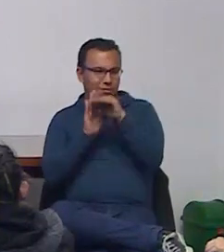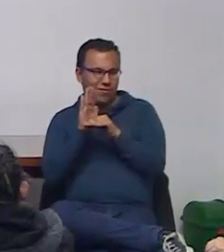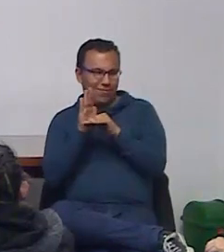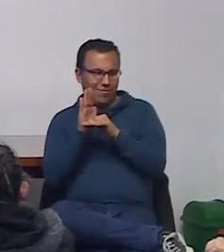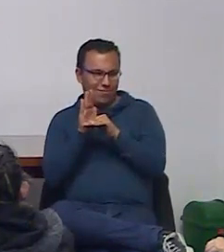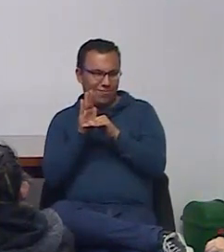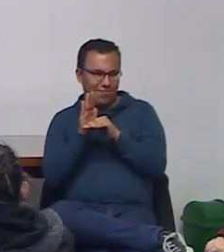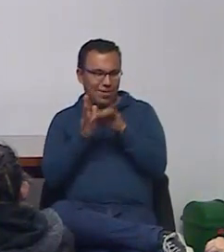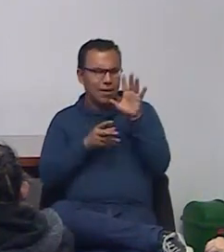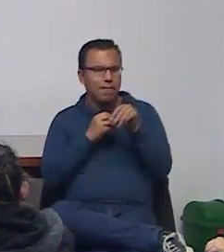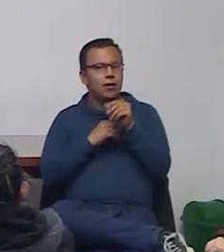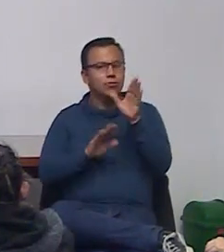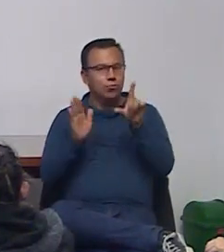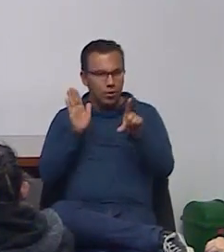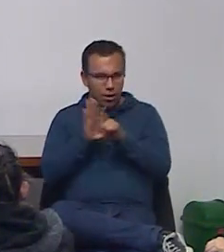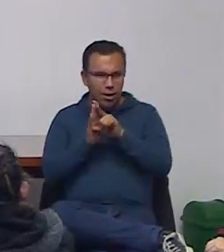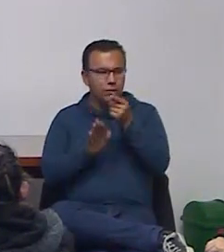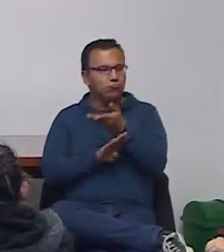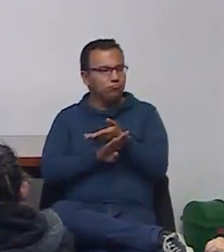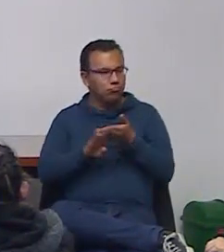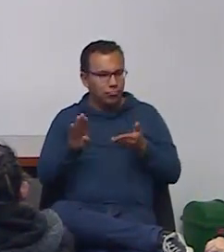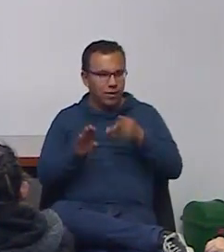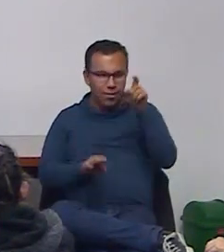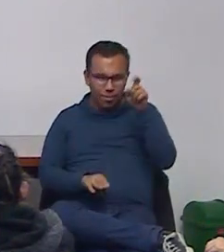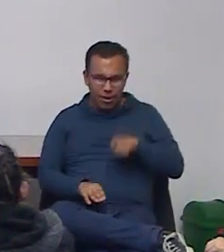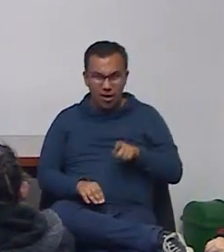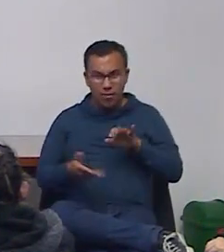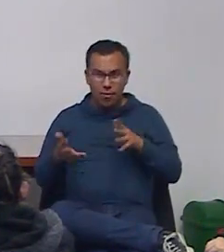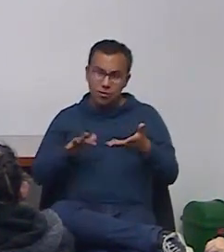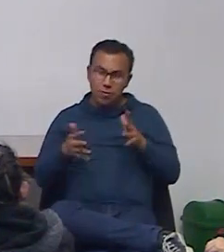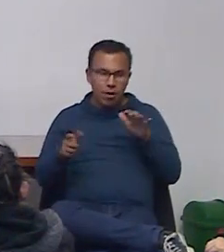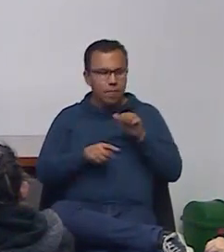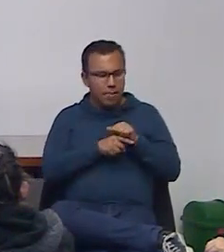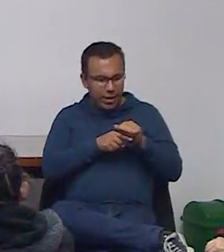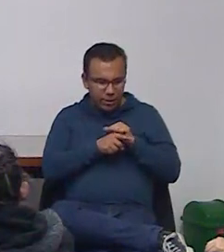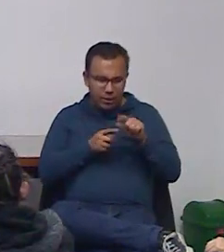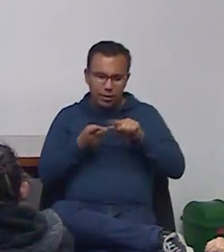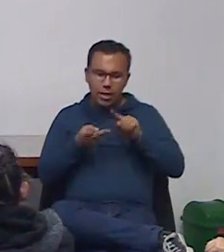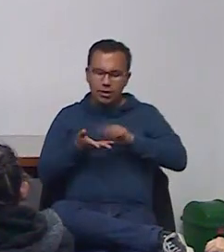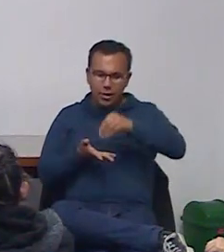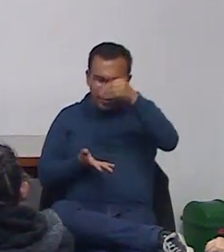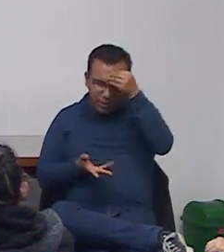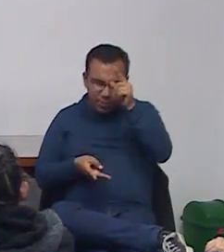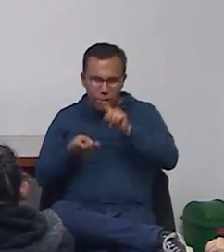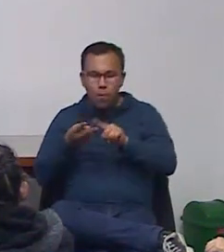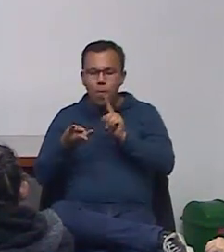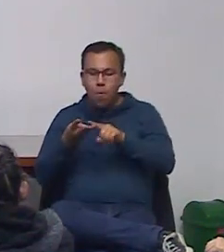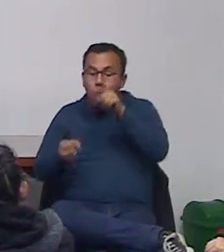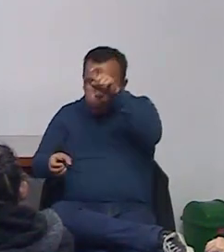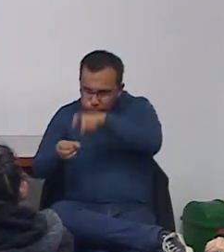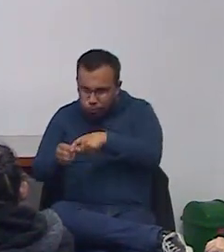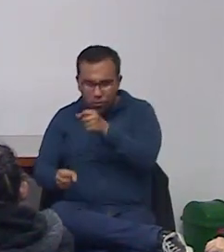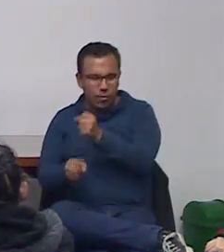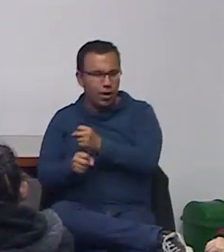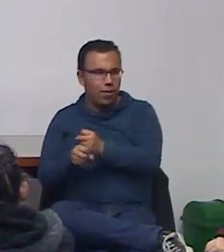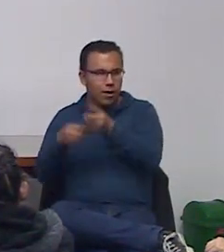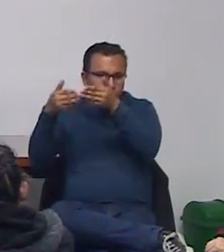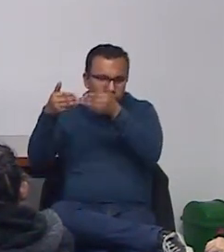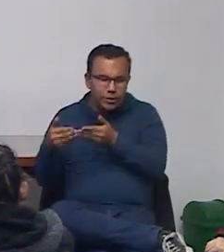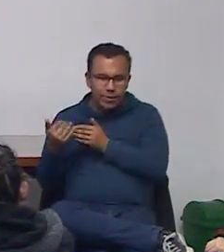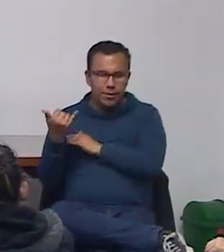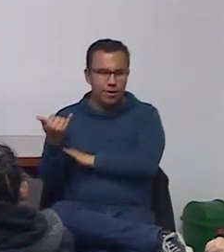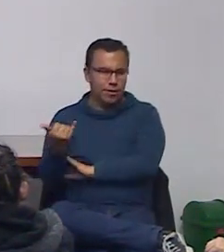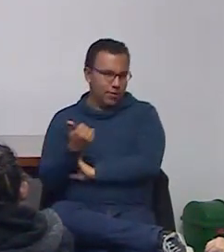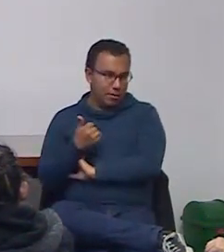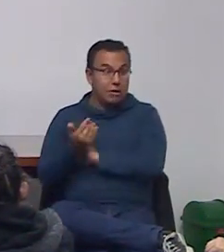que hay una ley que que exige que que tienen que tener tantos no solamente practicantes aprendices sino también personas en condición de discapacidad